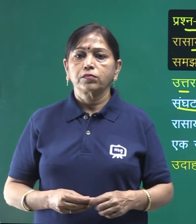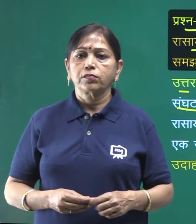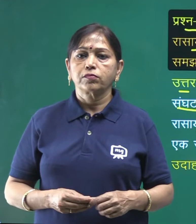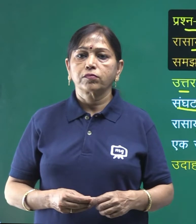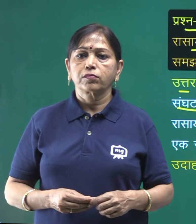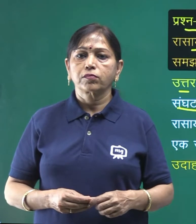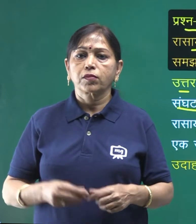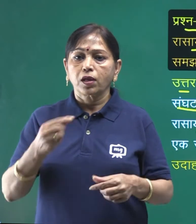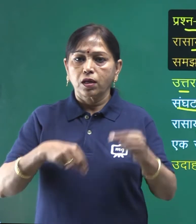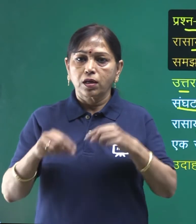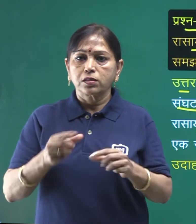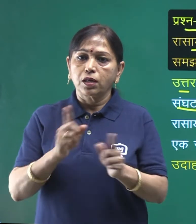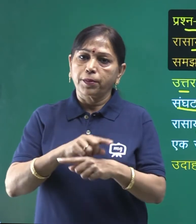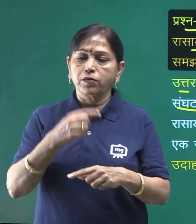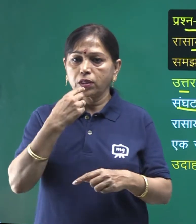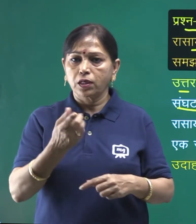रासायनिक परिवर्तन कहते हैं।